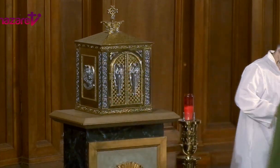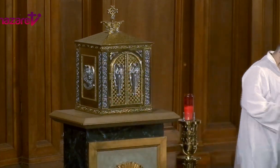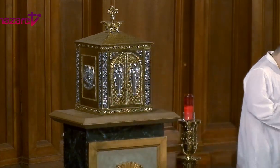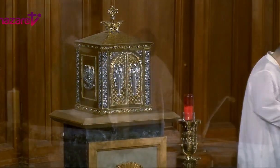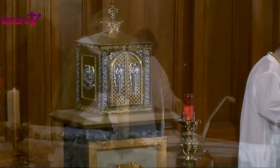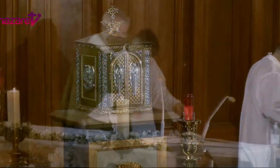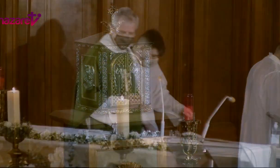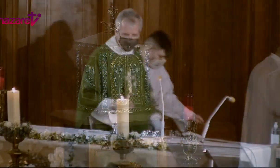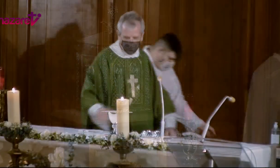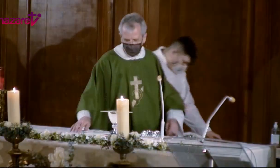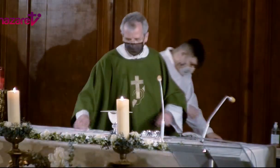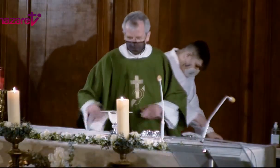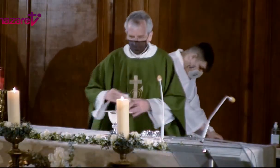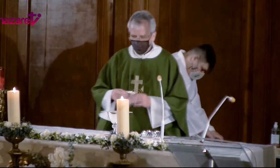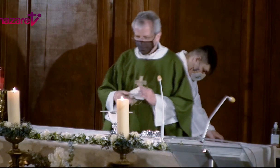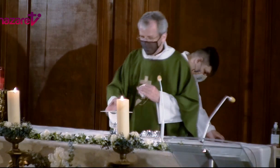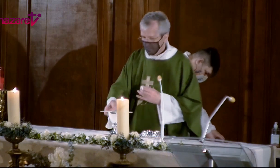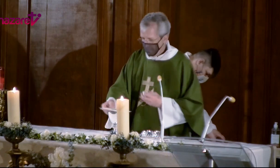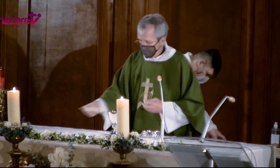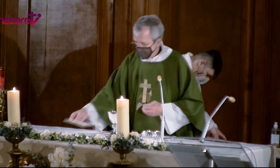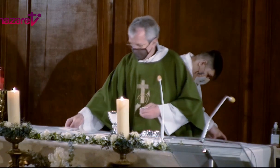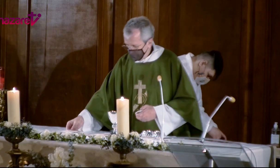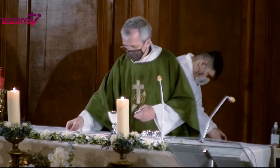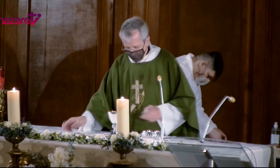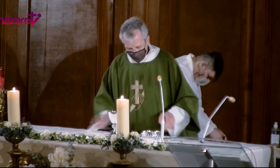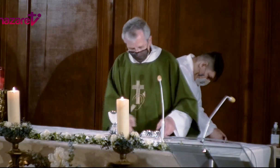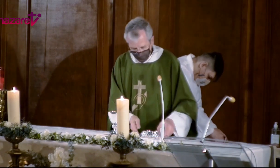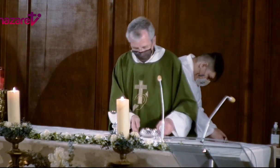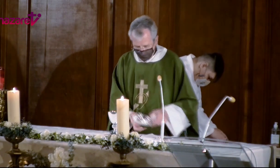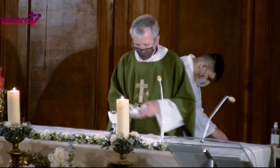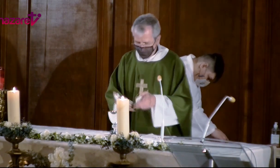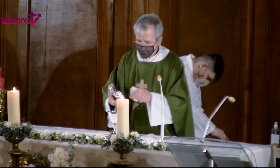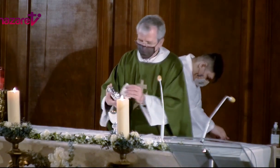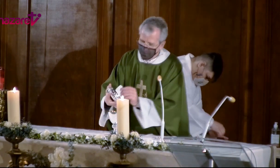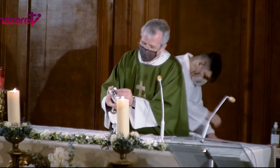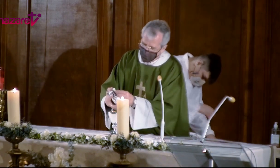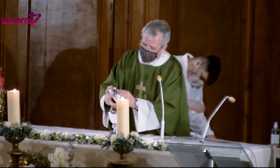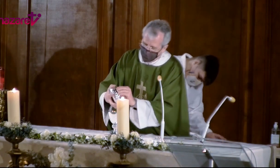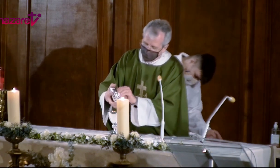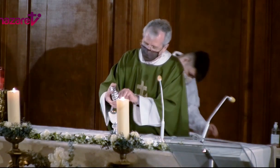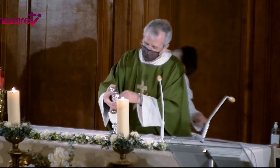fe de que de ti viva mi alma.